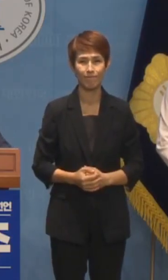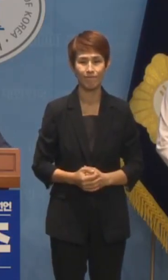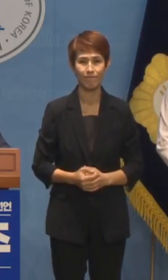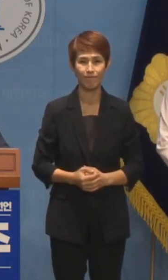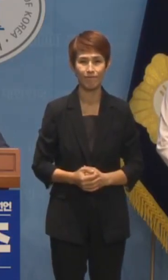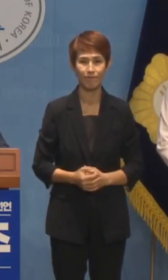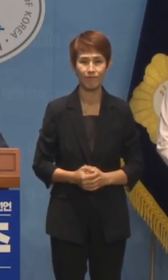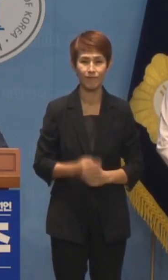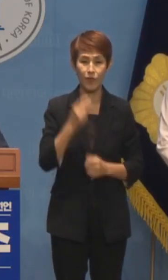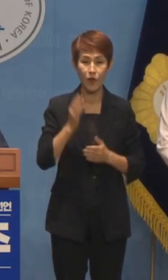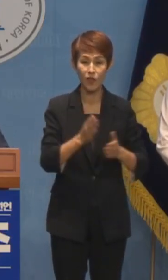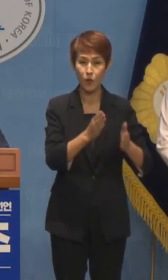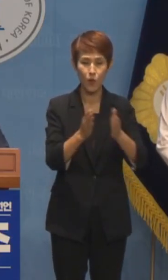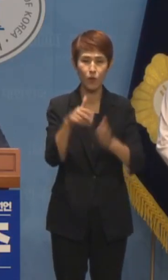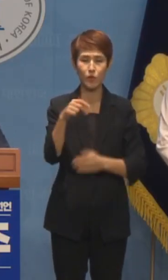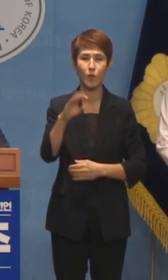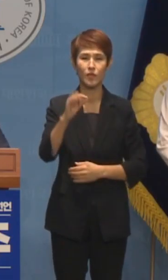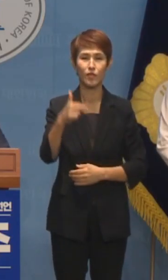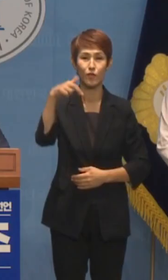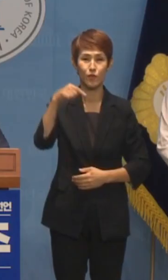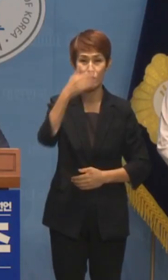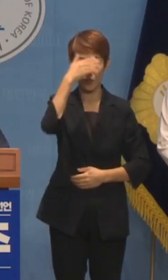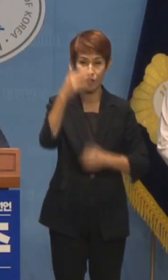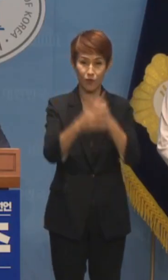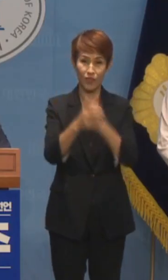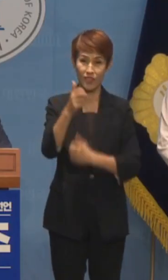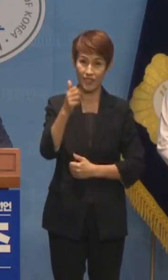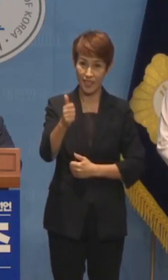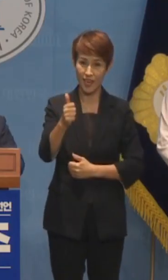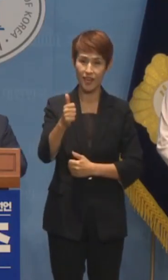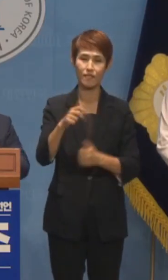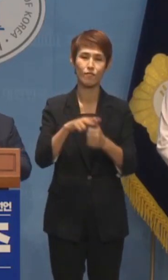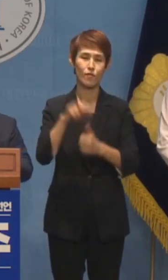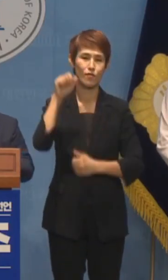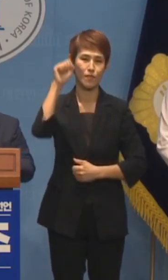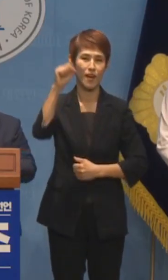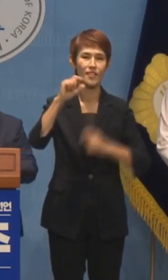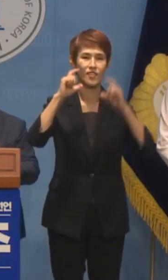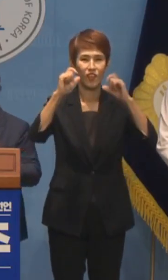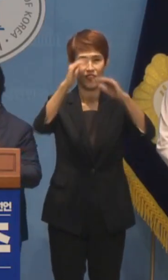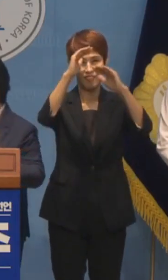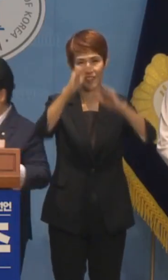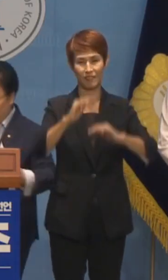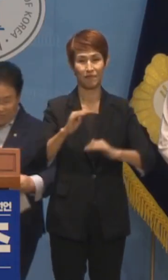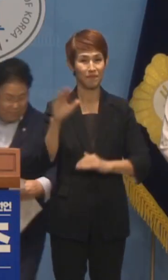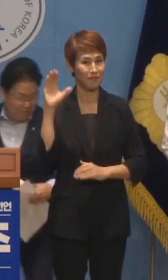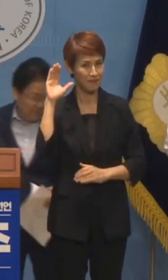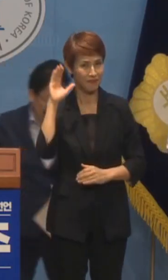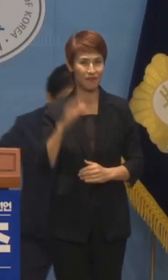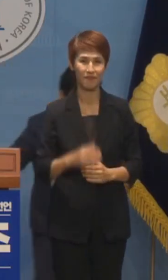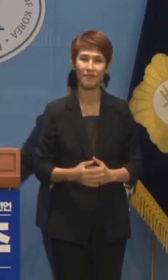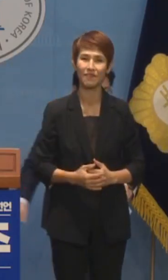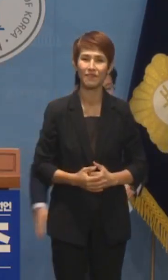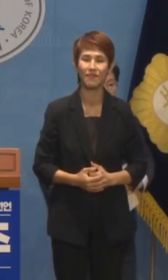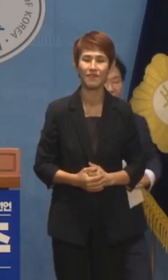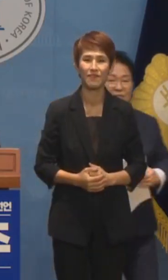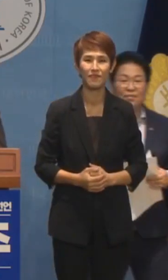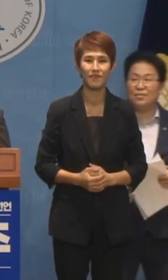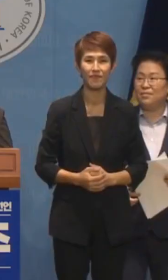더불어민주당 경기도당 조은주 청년위원장의 출마 선언문을 들어보도록 하겠습니다.